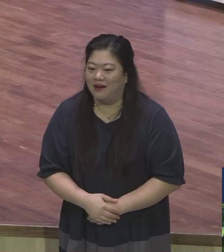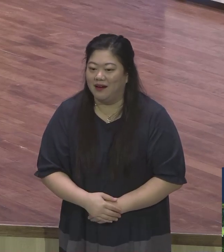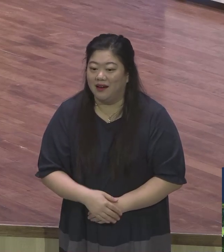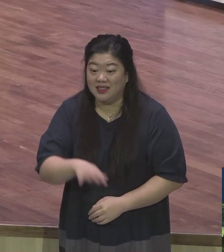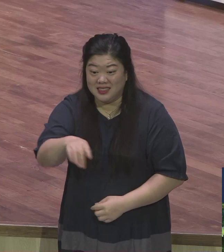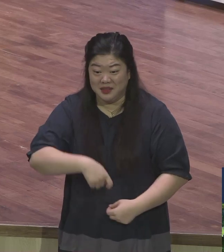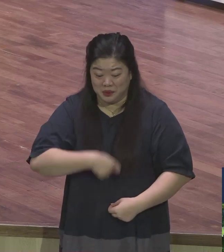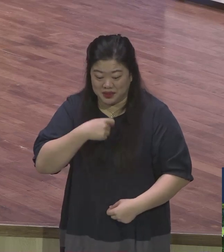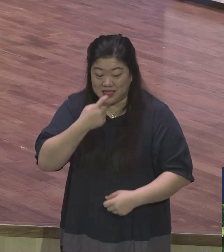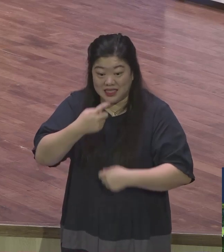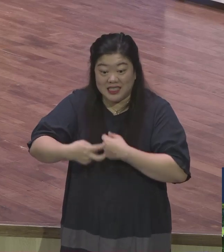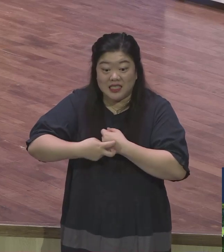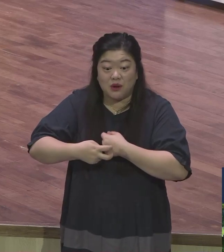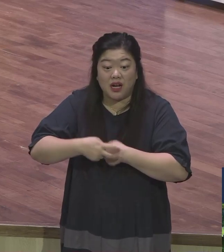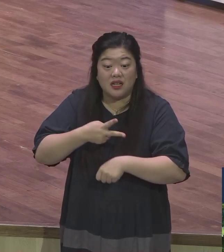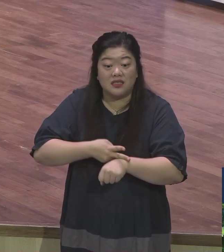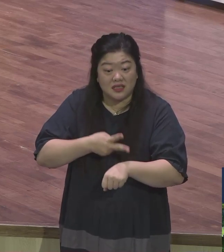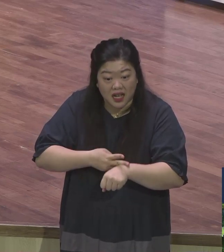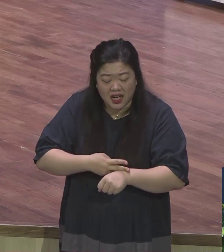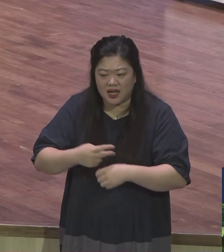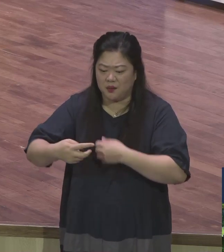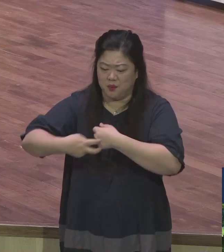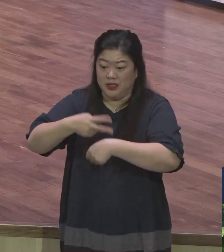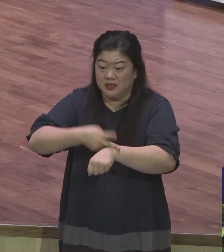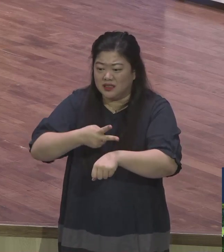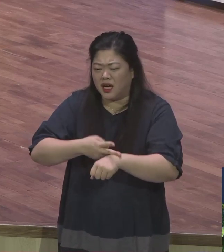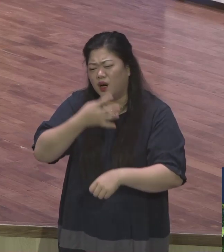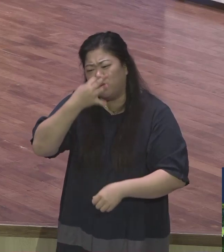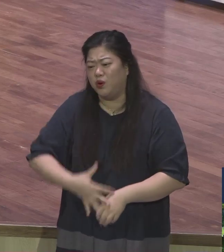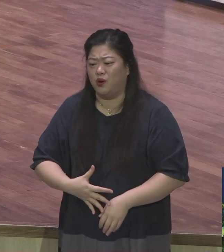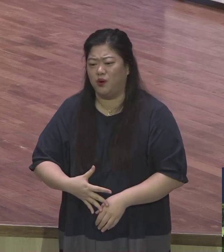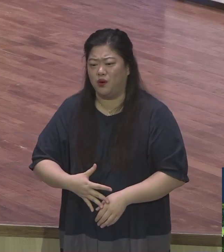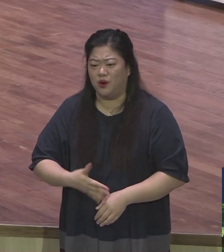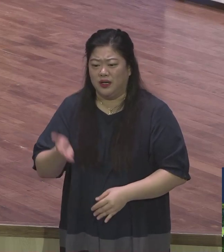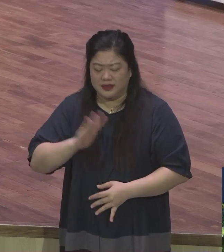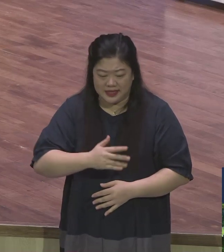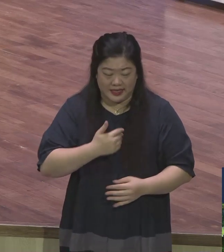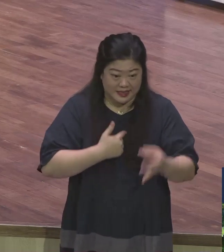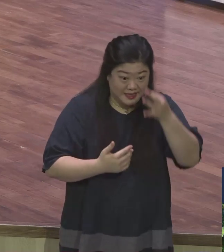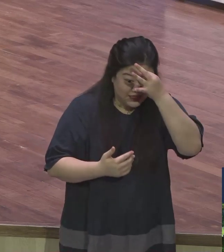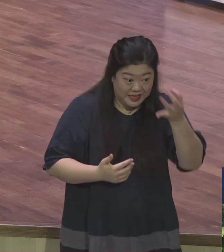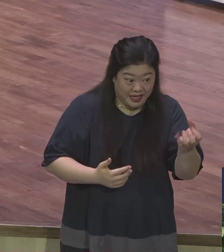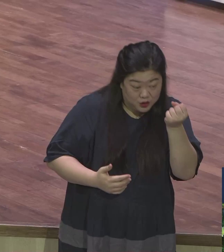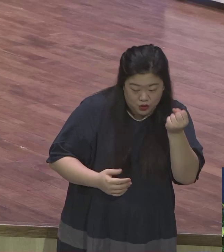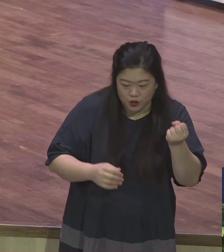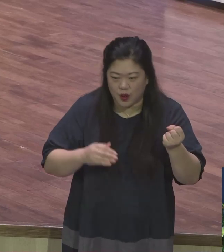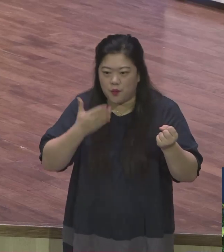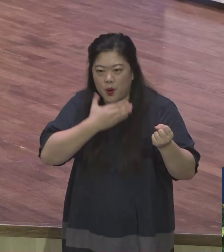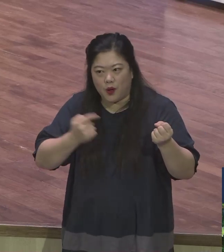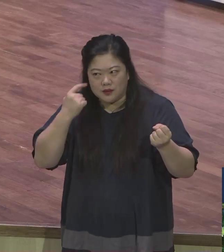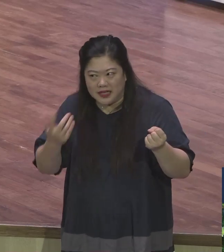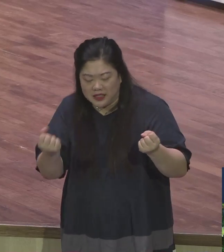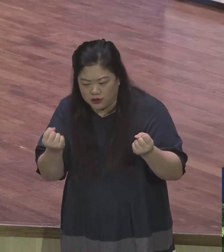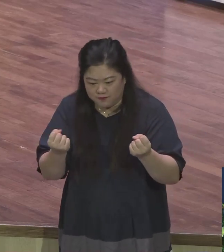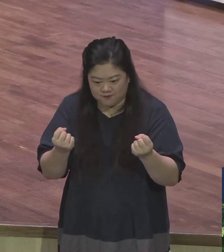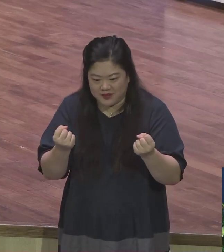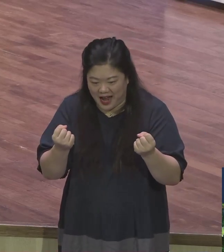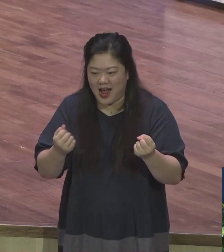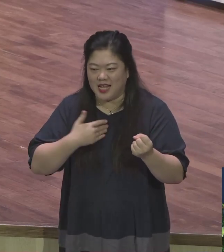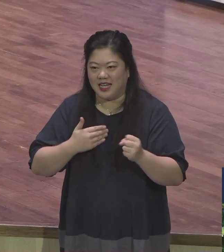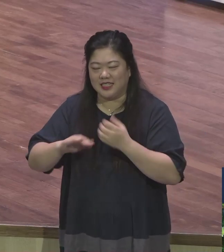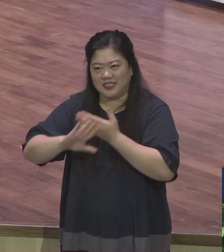그 탈란트를 자기만을 위해 서지 않고 세계 보호마를 위해서, 다민족을 위해서, 다른 영혼을 위해서